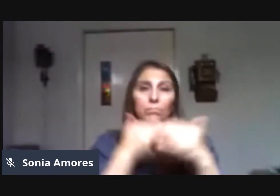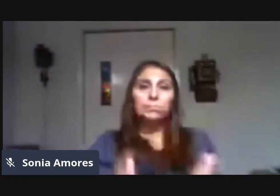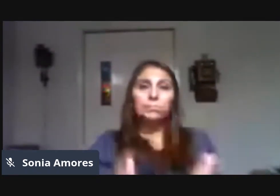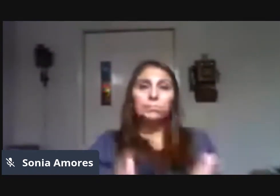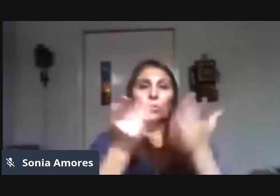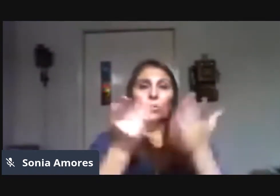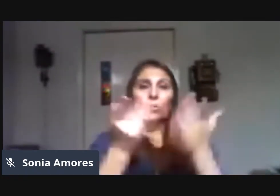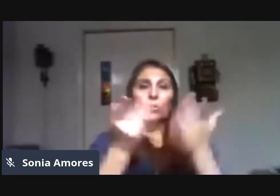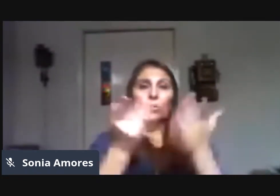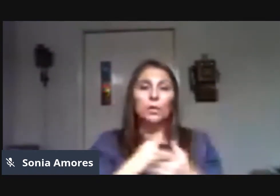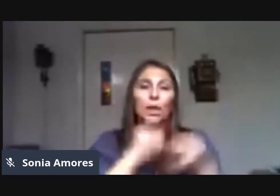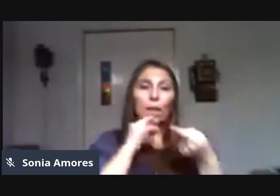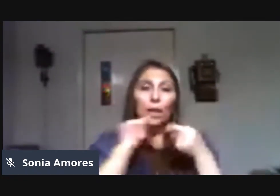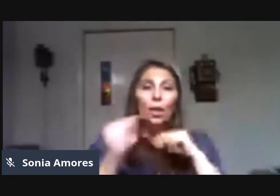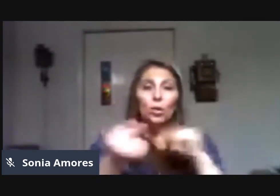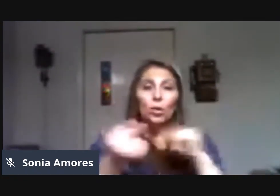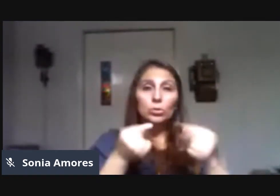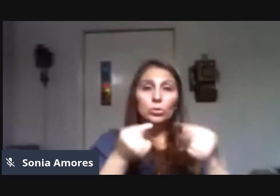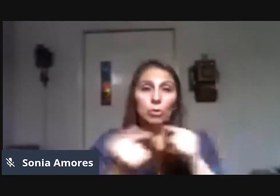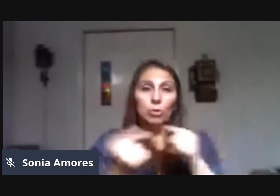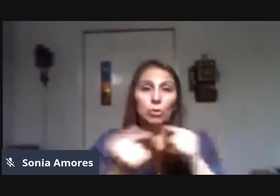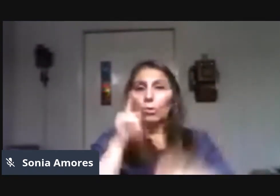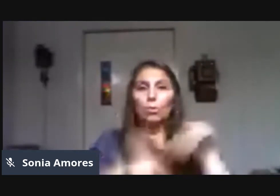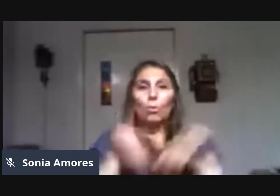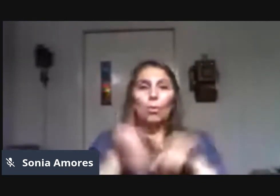que tenemos, es que no podemos perder la esperanza.